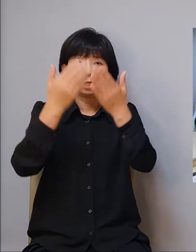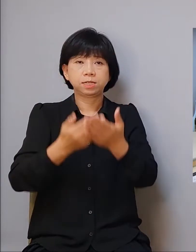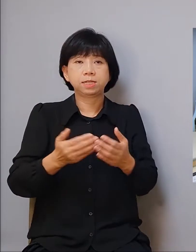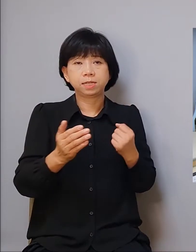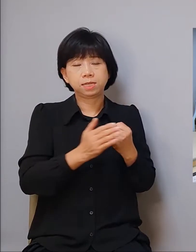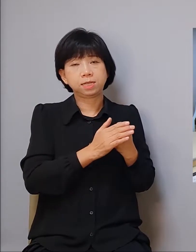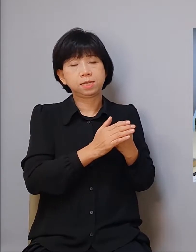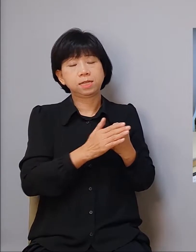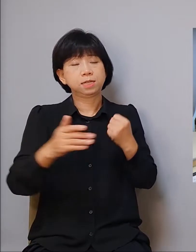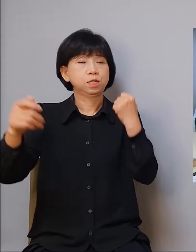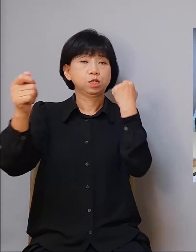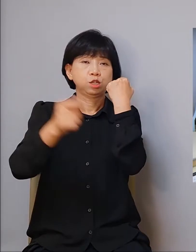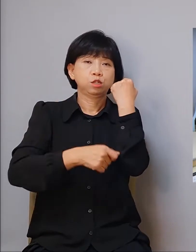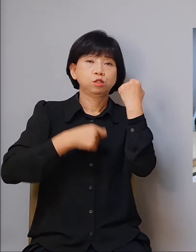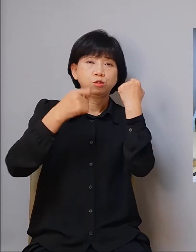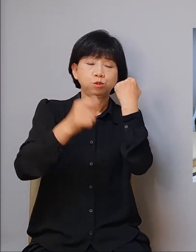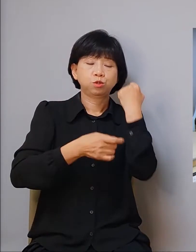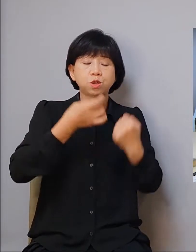주시니